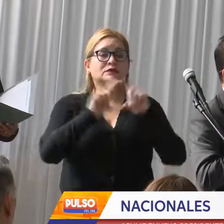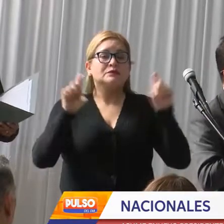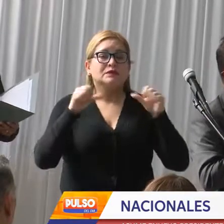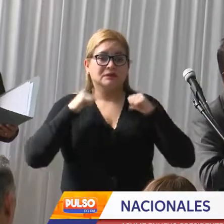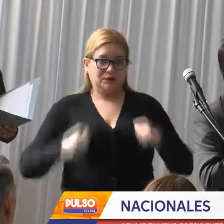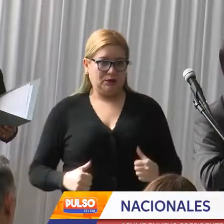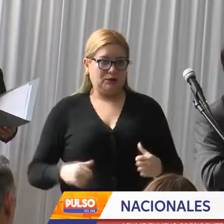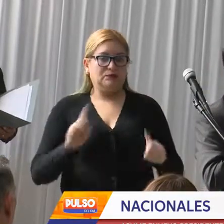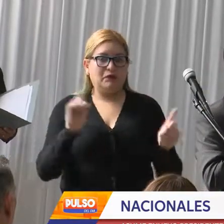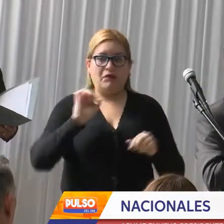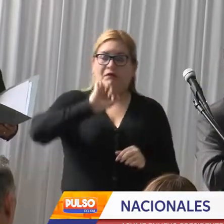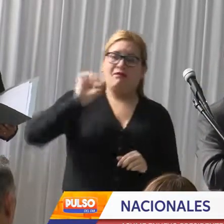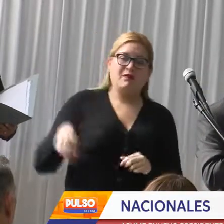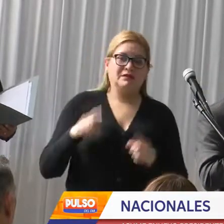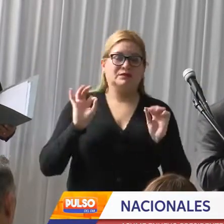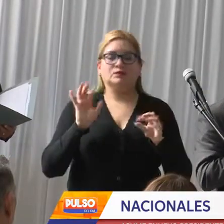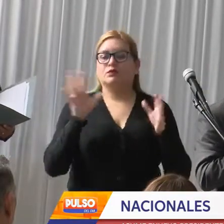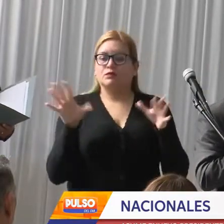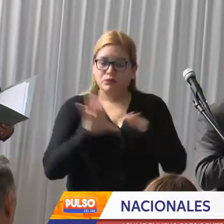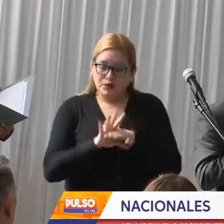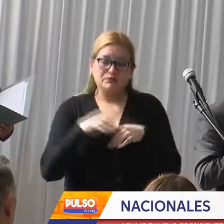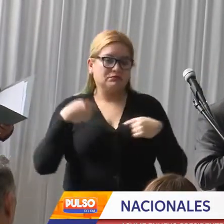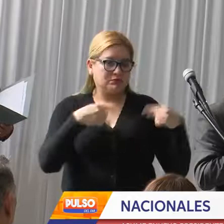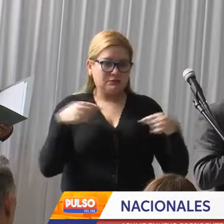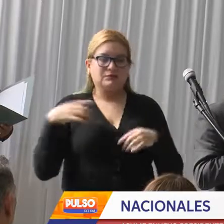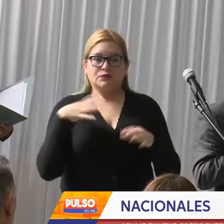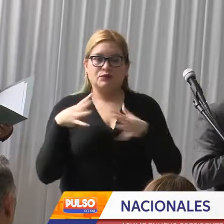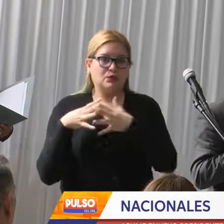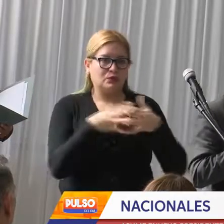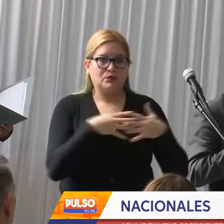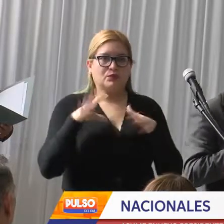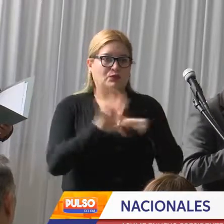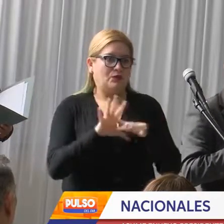no tampoco descuidar todo el área de prestaciones que nosotros tenemos en el ámbito